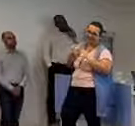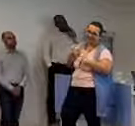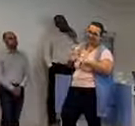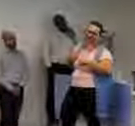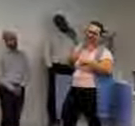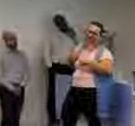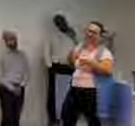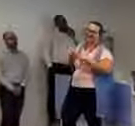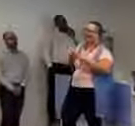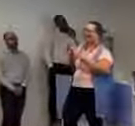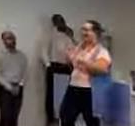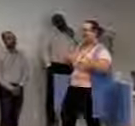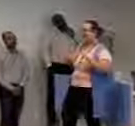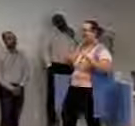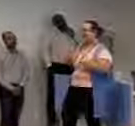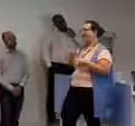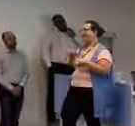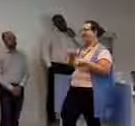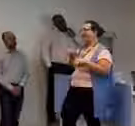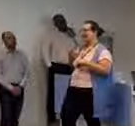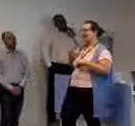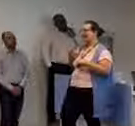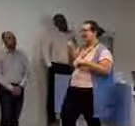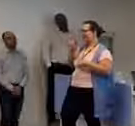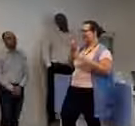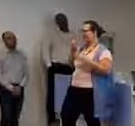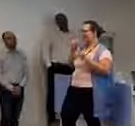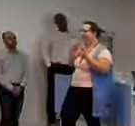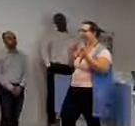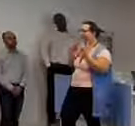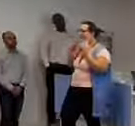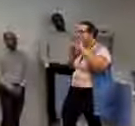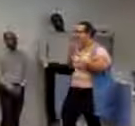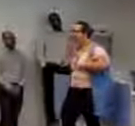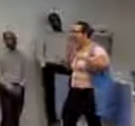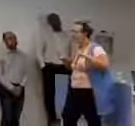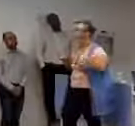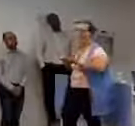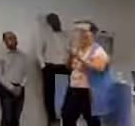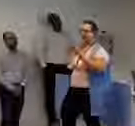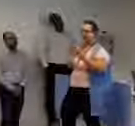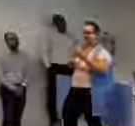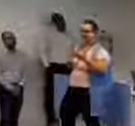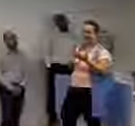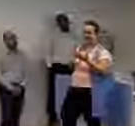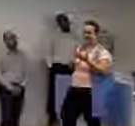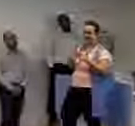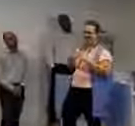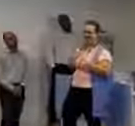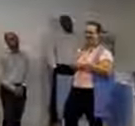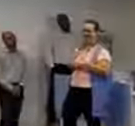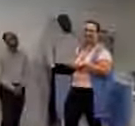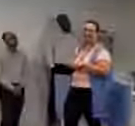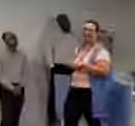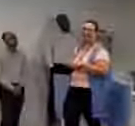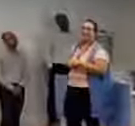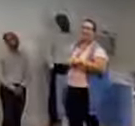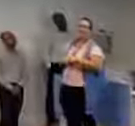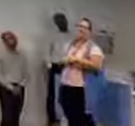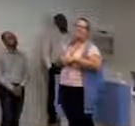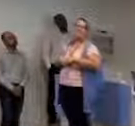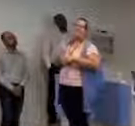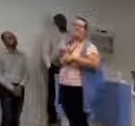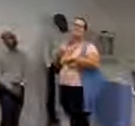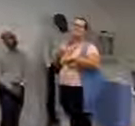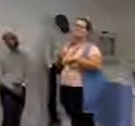não fabricar coisas que estejam desatualizadas ou fora de revisão. Ok? E a segunda razão principal é